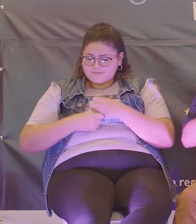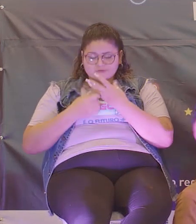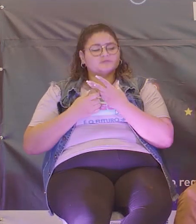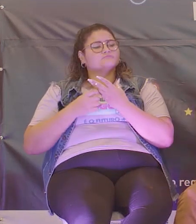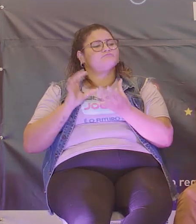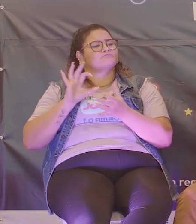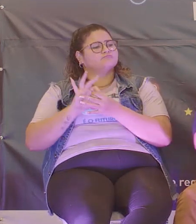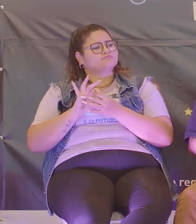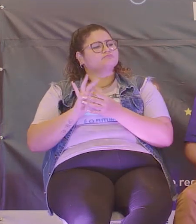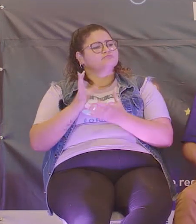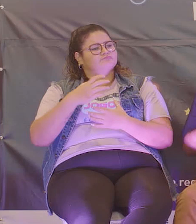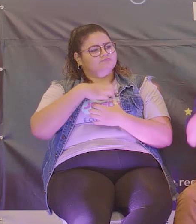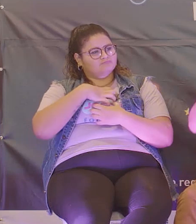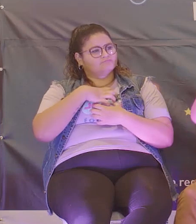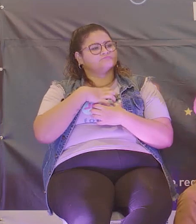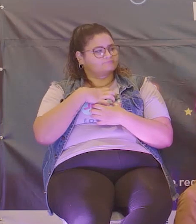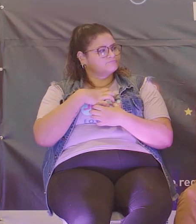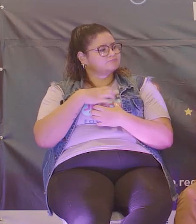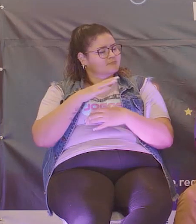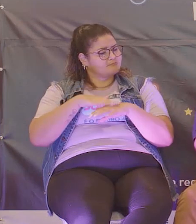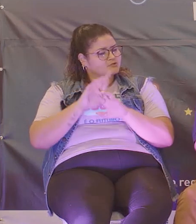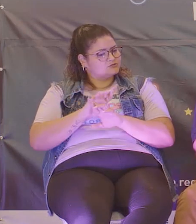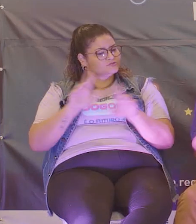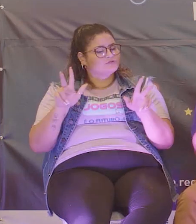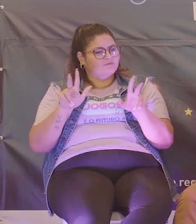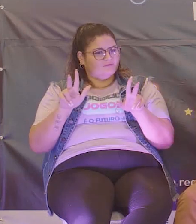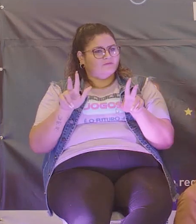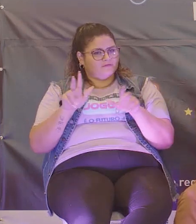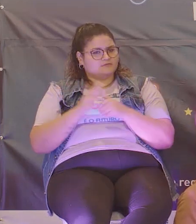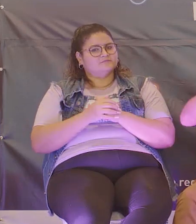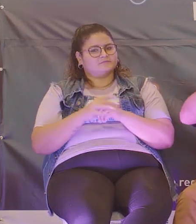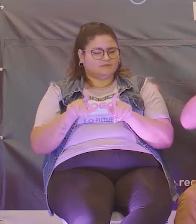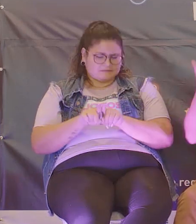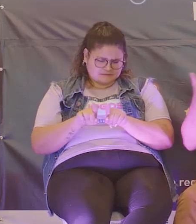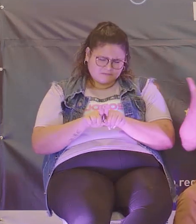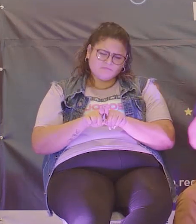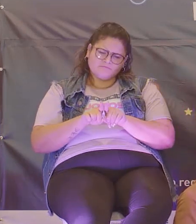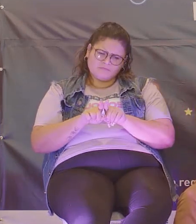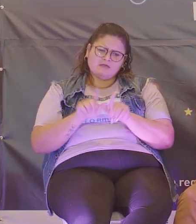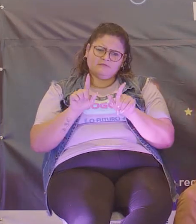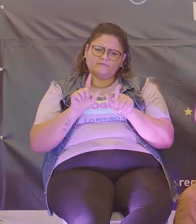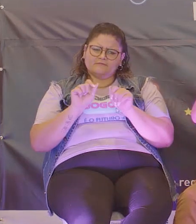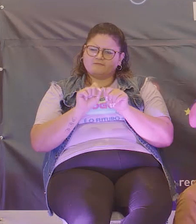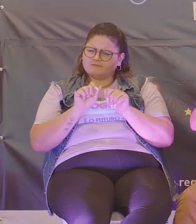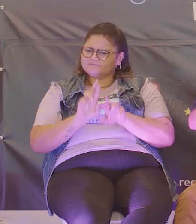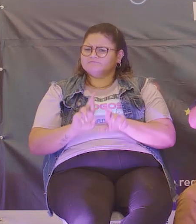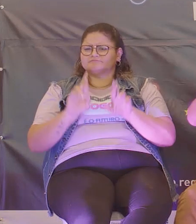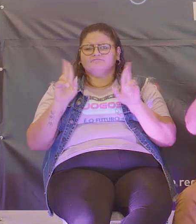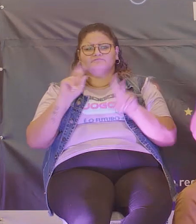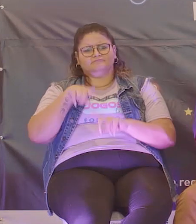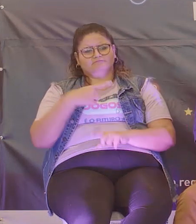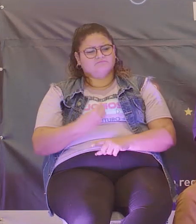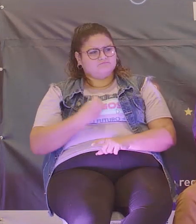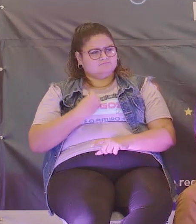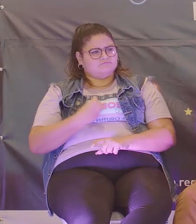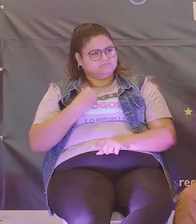inteligência emocional e a diferença que isso faz. E também tem muito universo mostrando como que jogar jogos, como que está